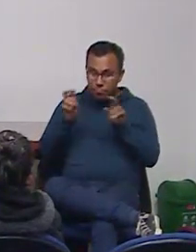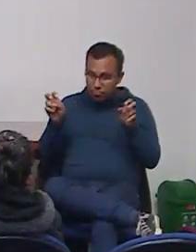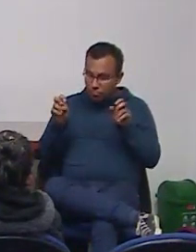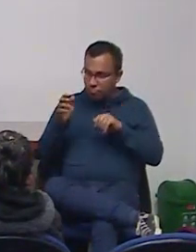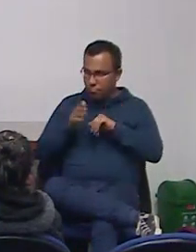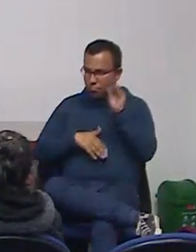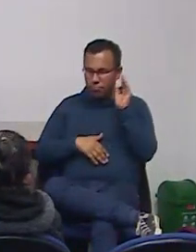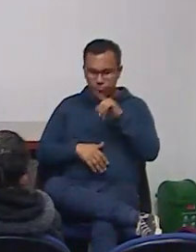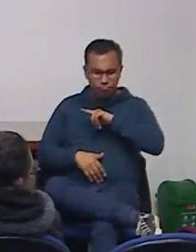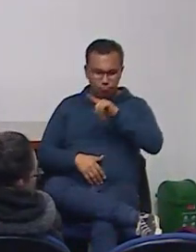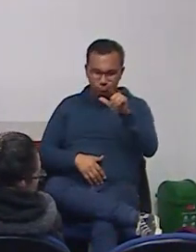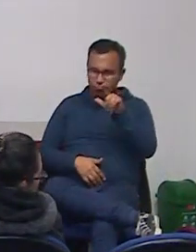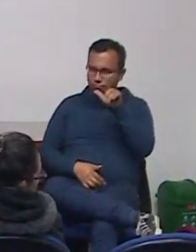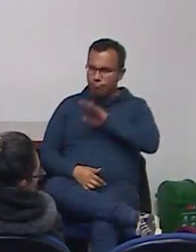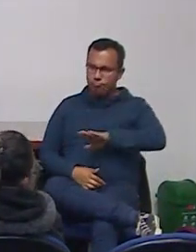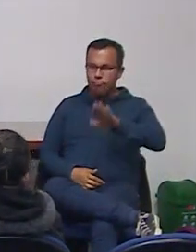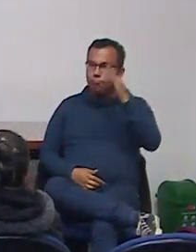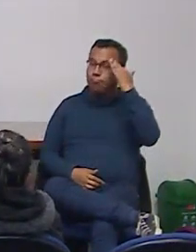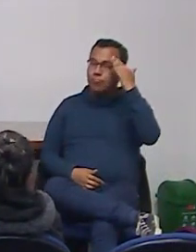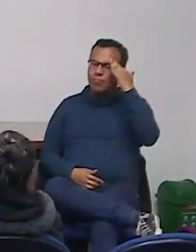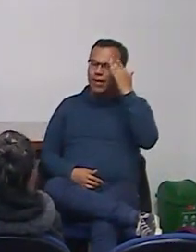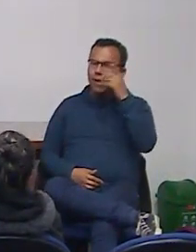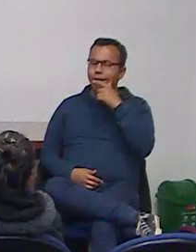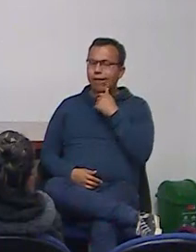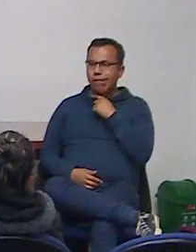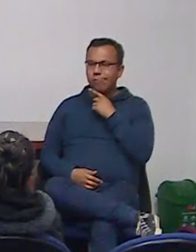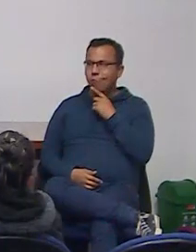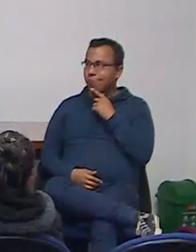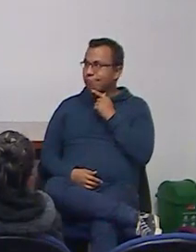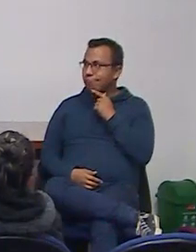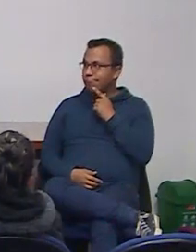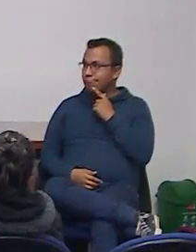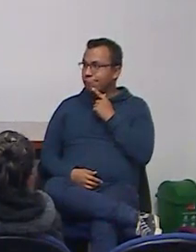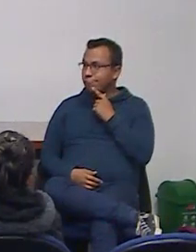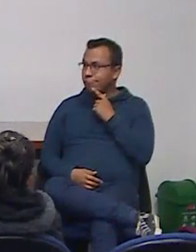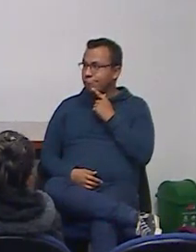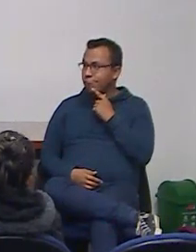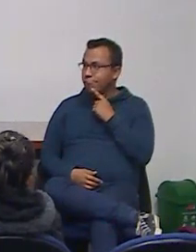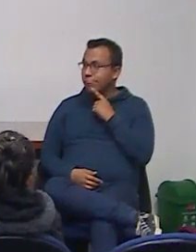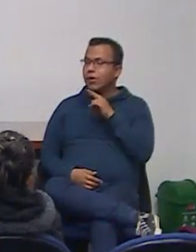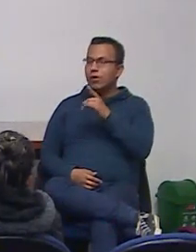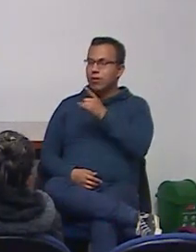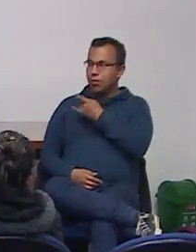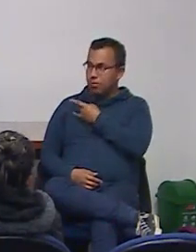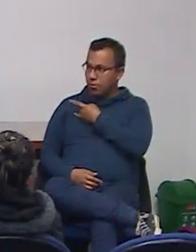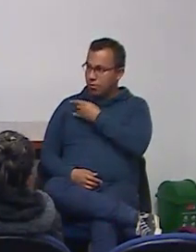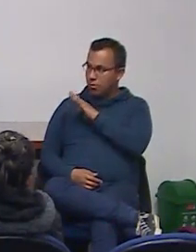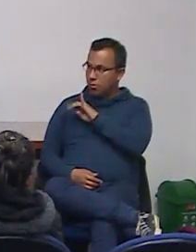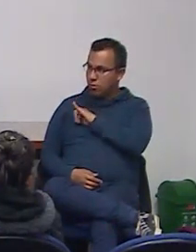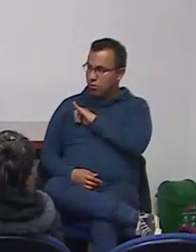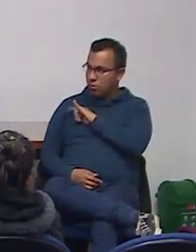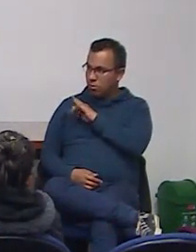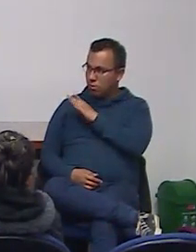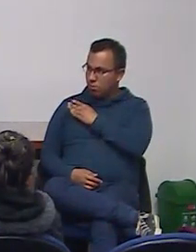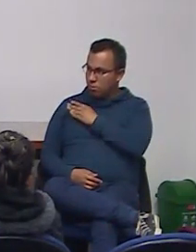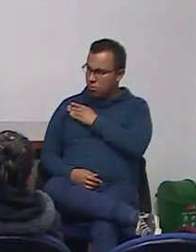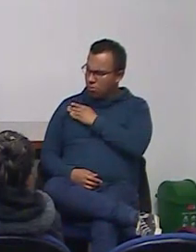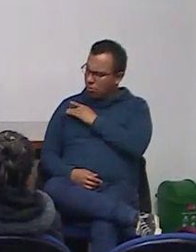como Pues los líderes dentro Yo sé que la Cómo se llama la iberoamérica exactamente